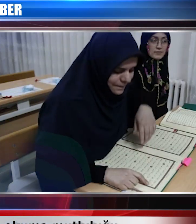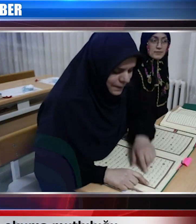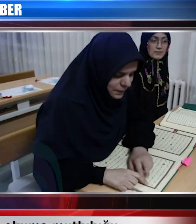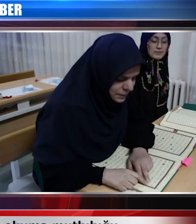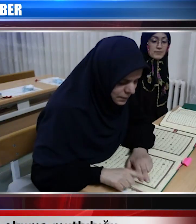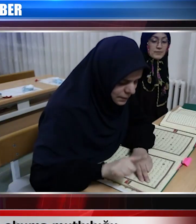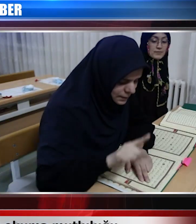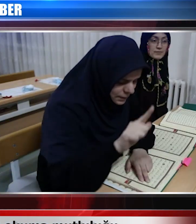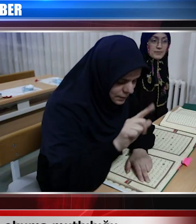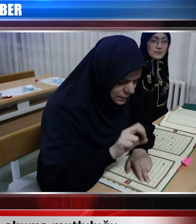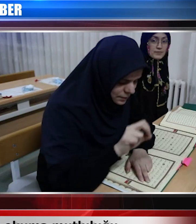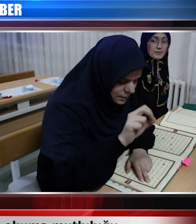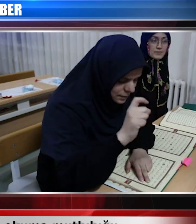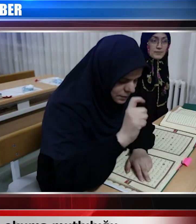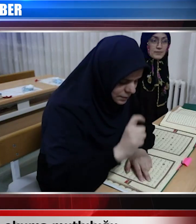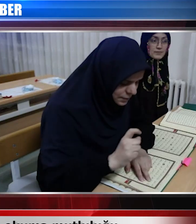Tamam.